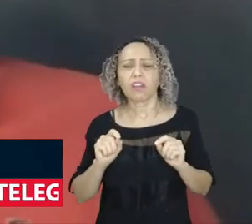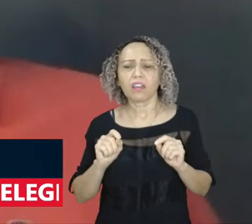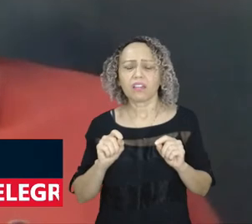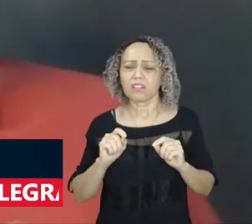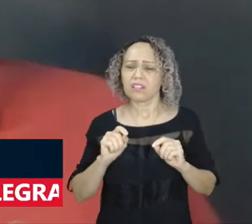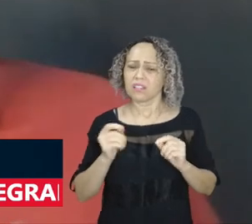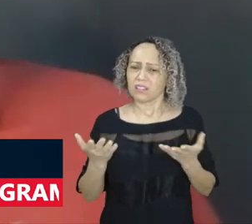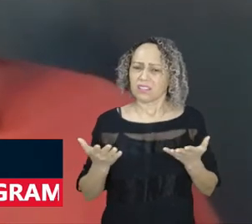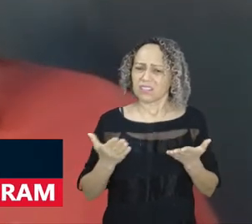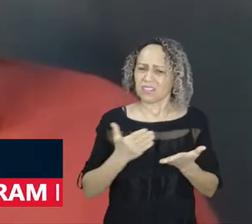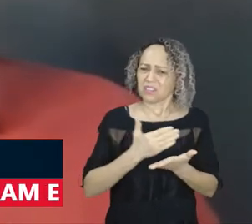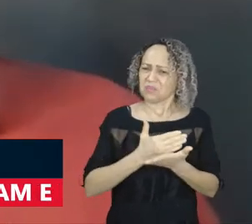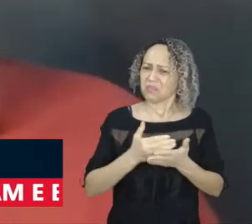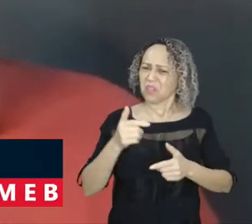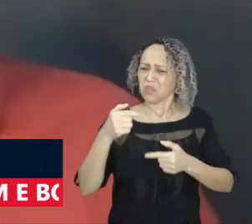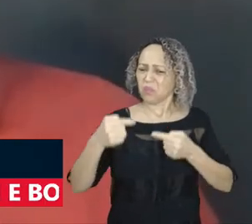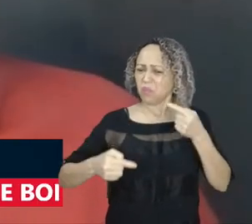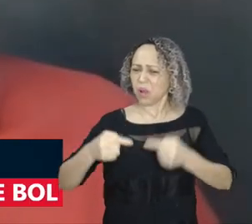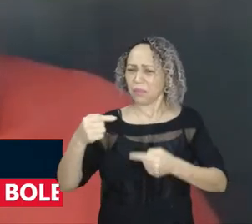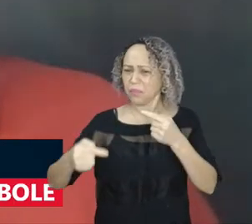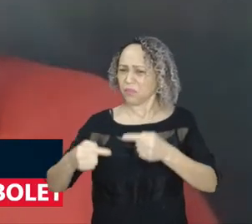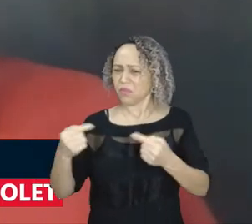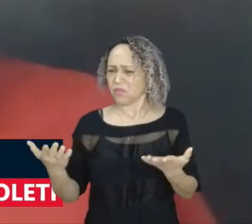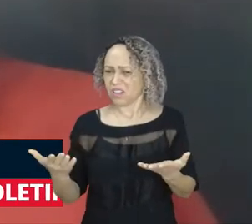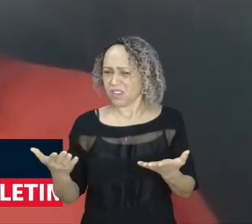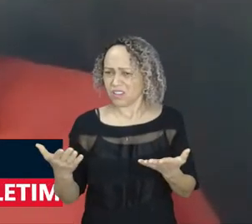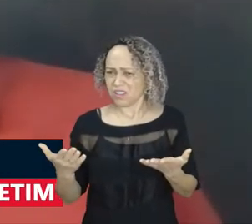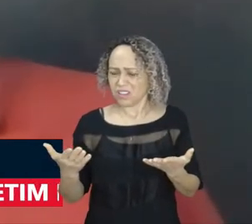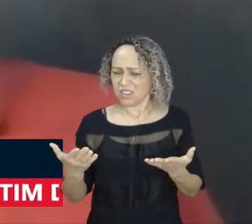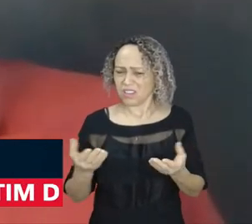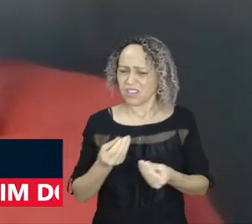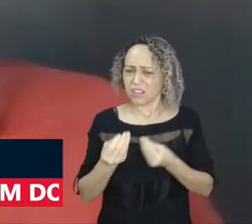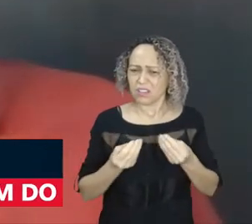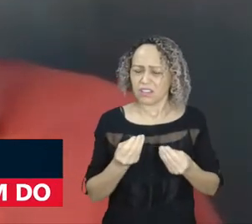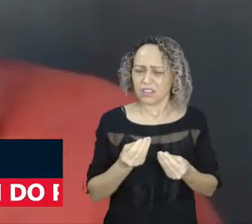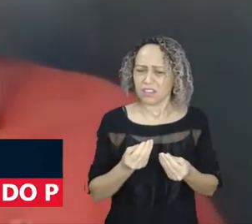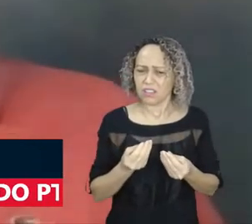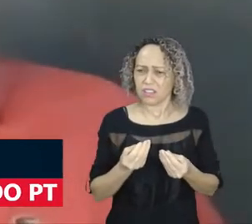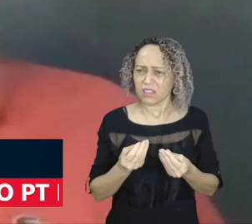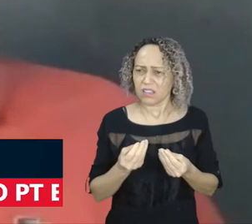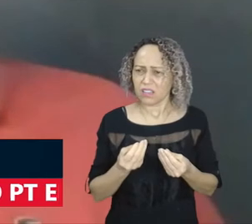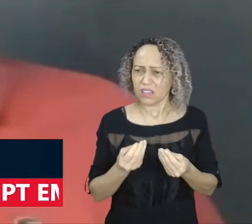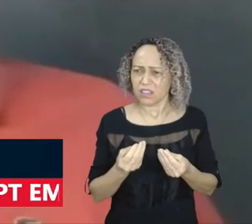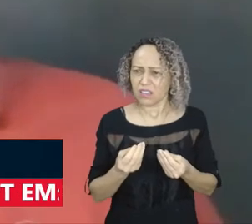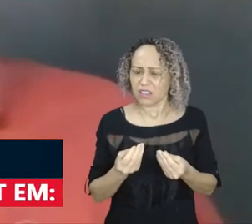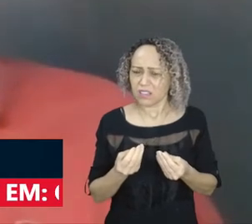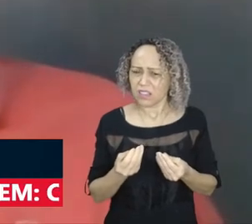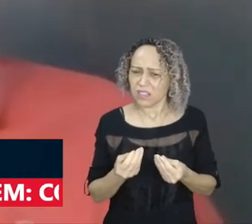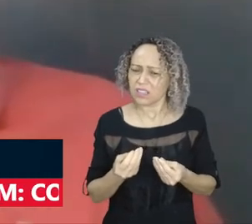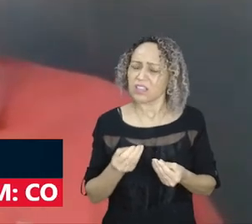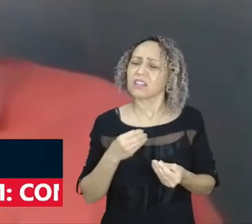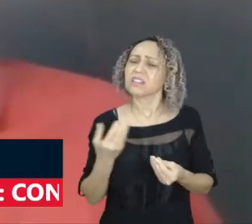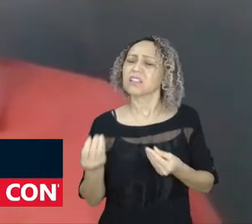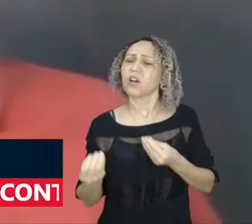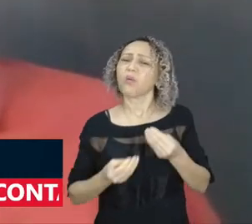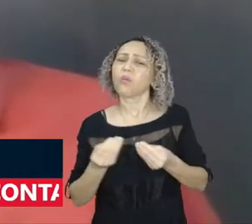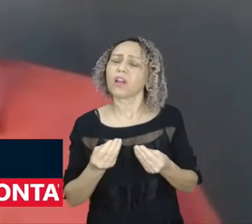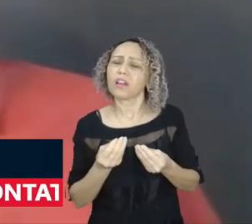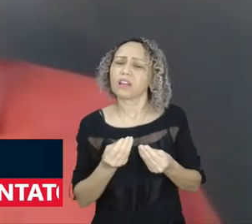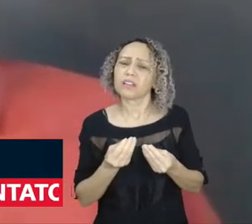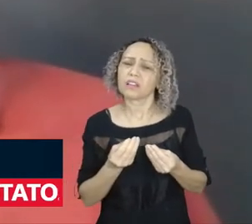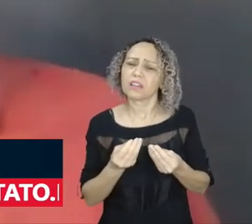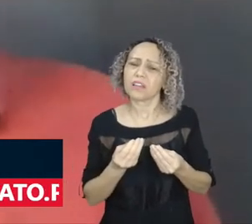houvesse uma política deliberada, que acho que não é o caso, mas é como se fosse, de dar de presente essa mão de obra